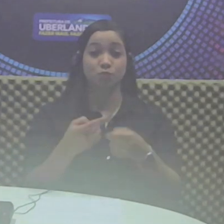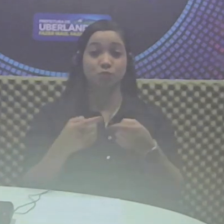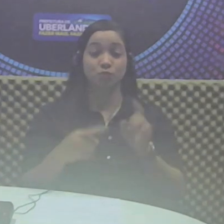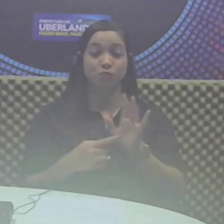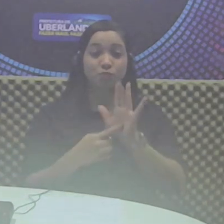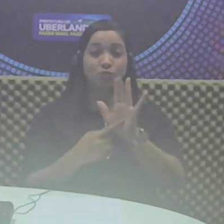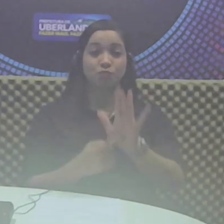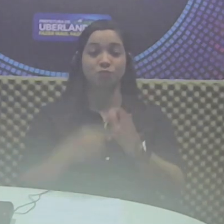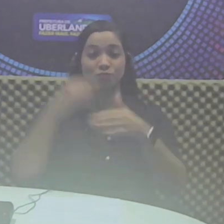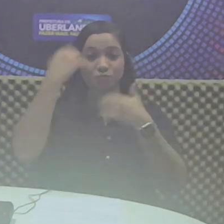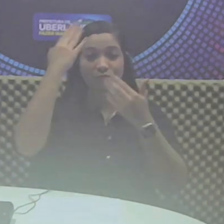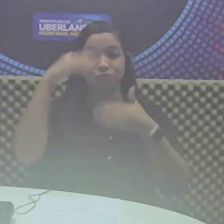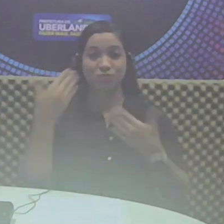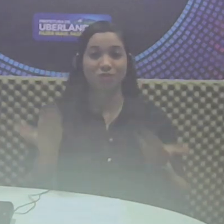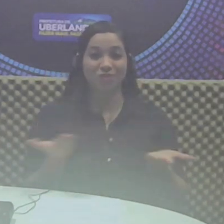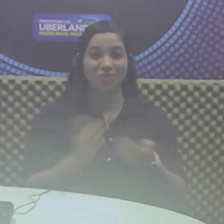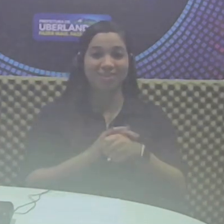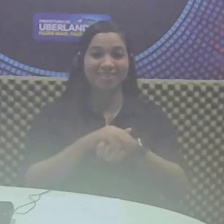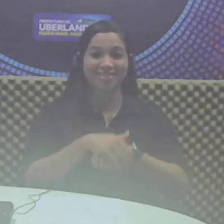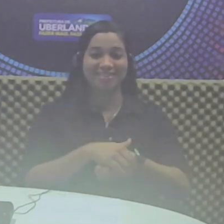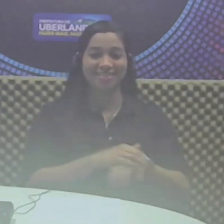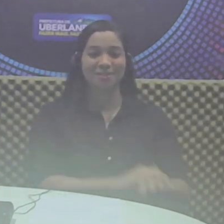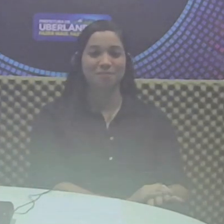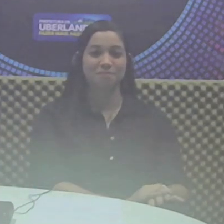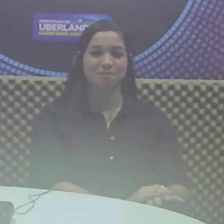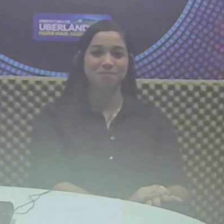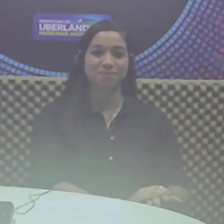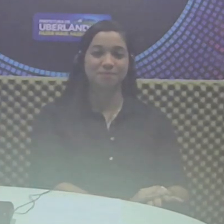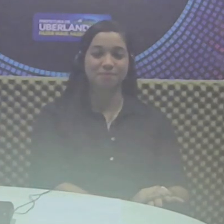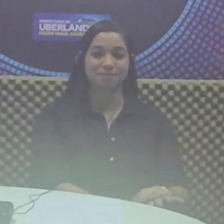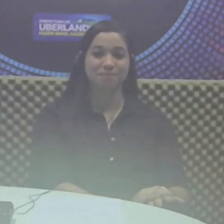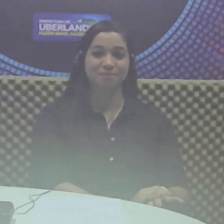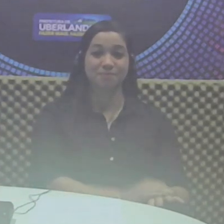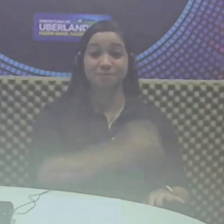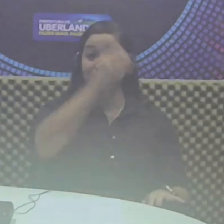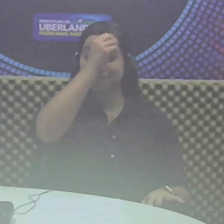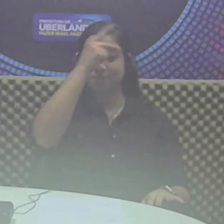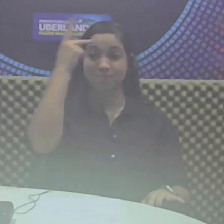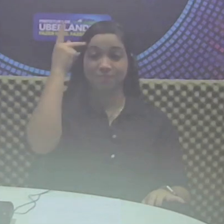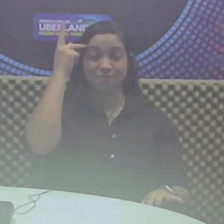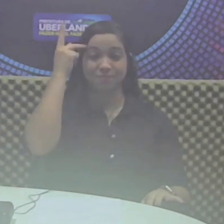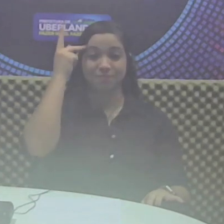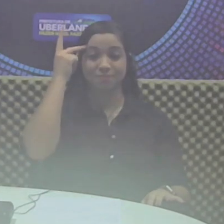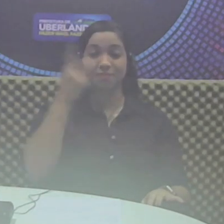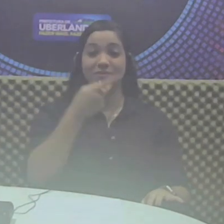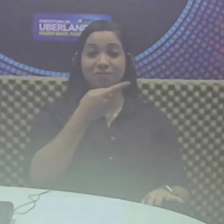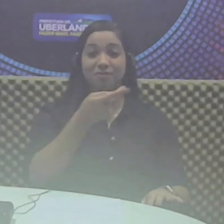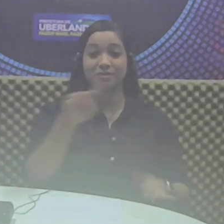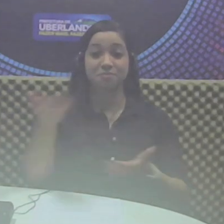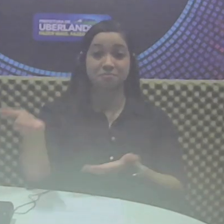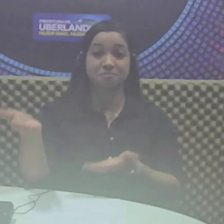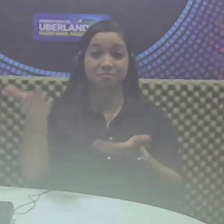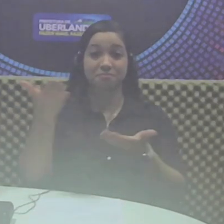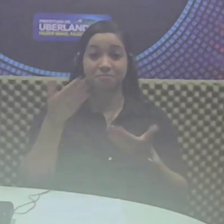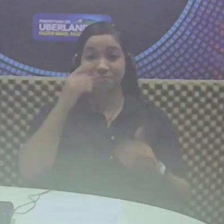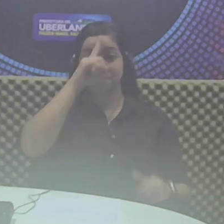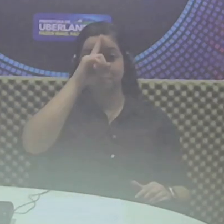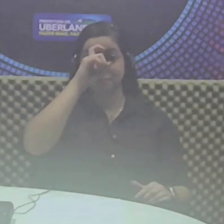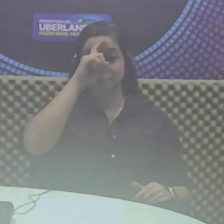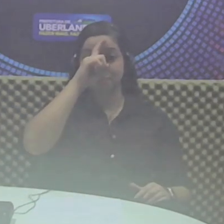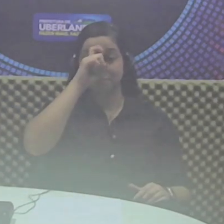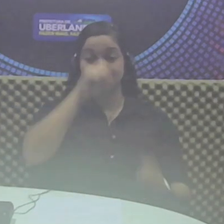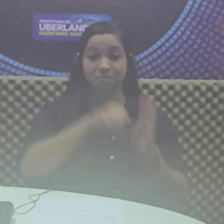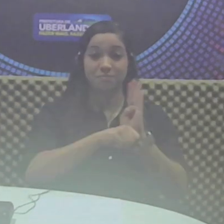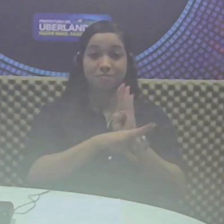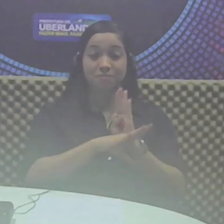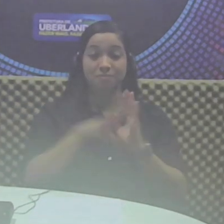de hoje prefeitura recebe a visita da equipe do Hospital Beneficência Portuguesa essa e